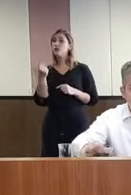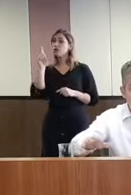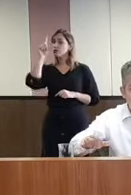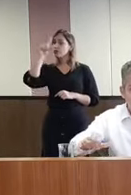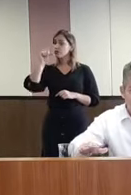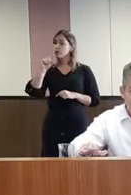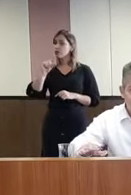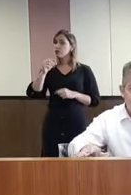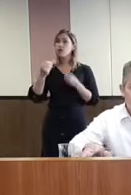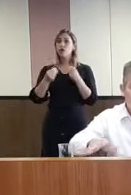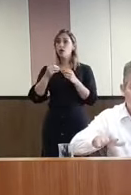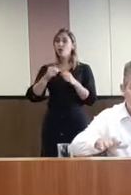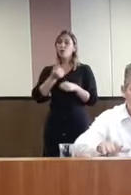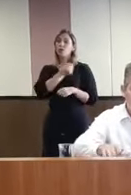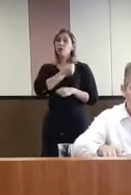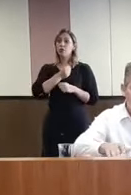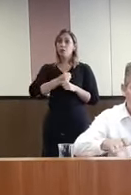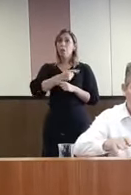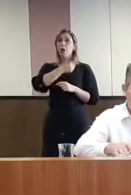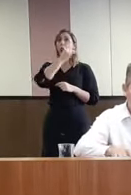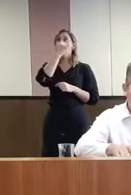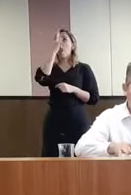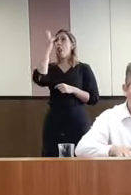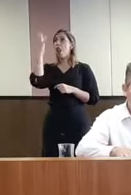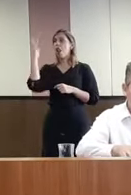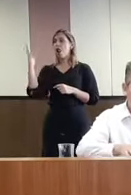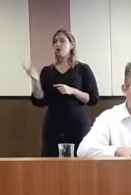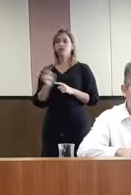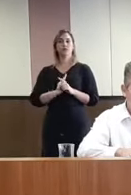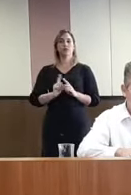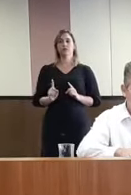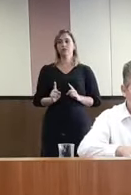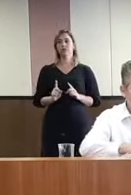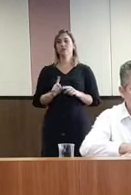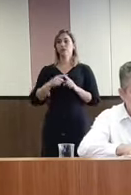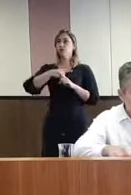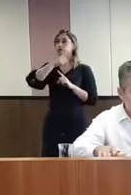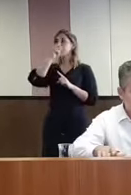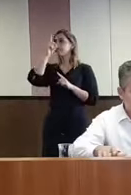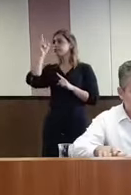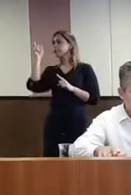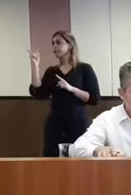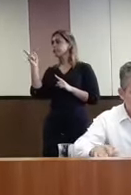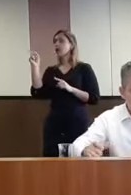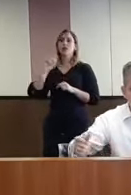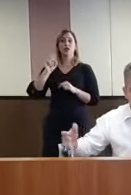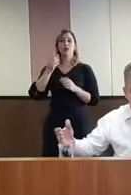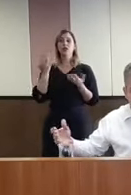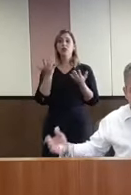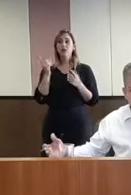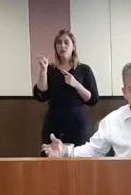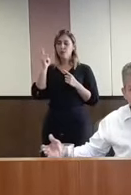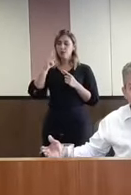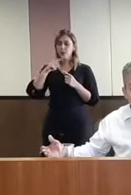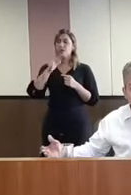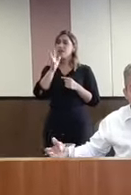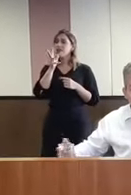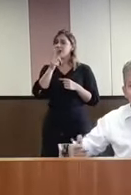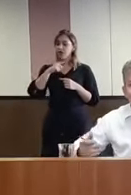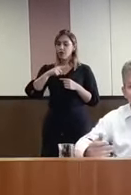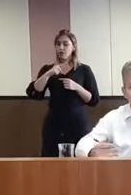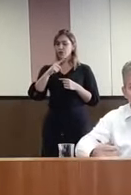a velocidade com que o vírus se propague no estado de Mato Grosso. Diminuindo essa velocidade, o nosso sistema público